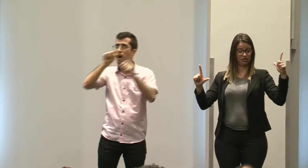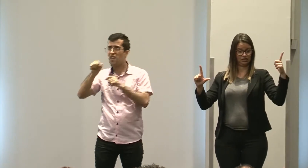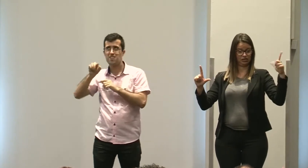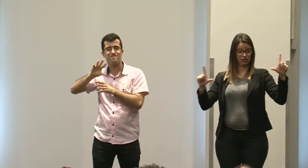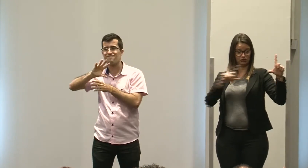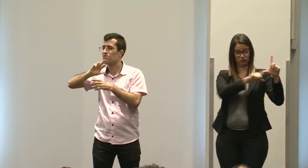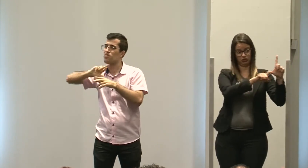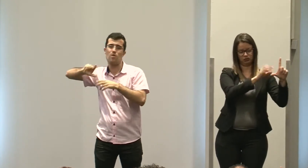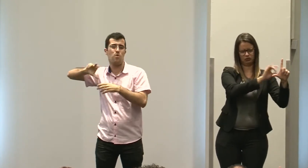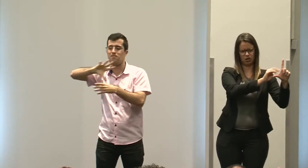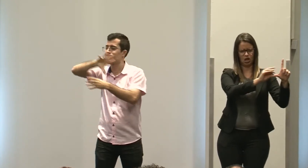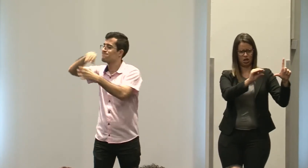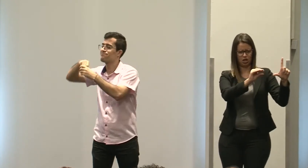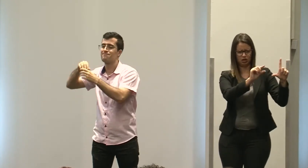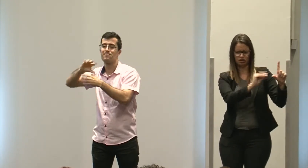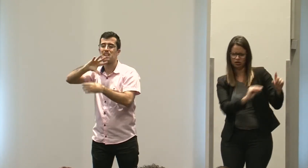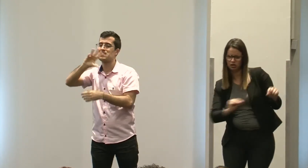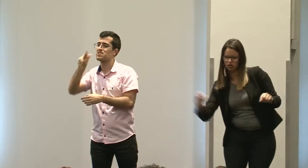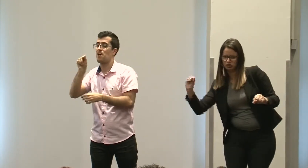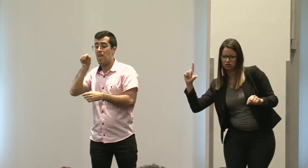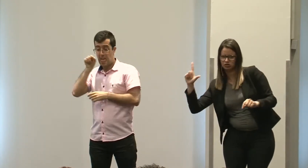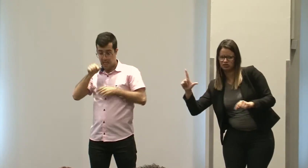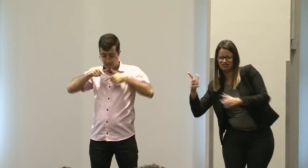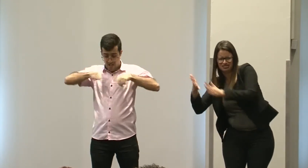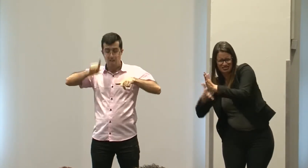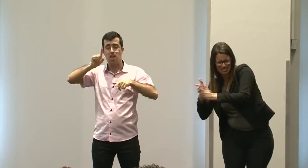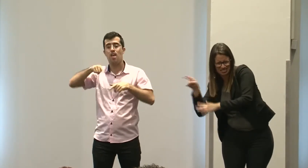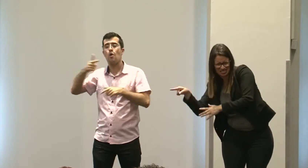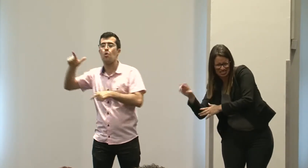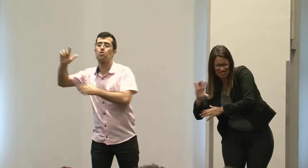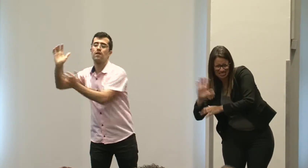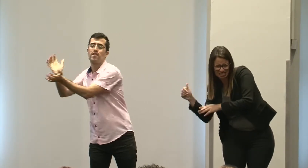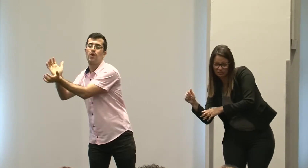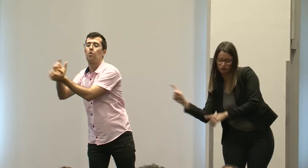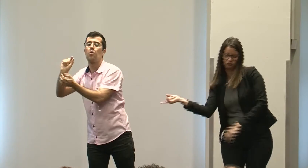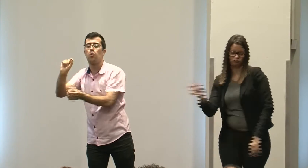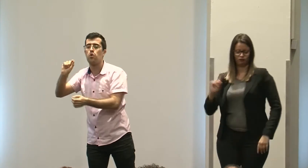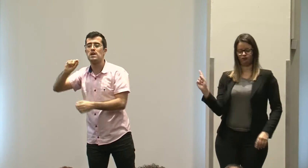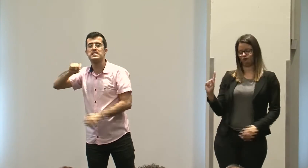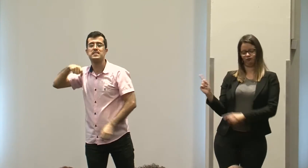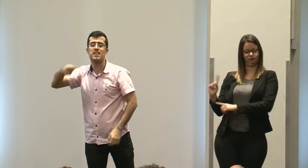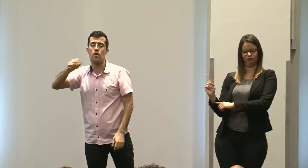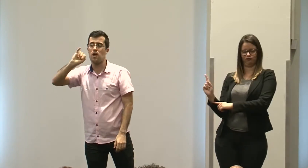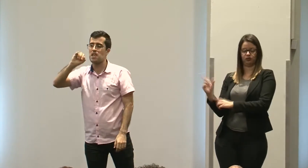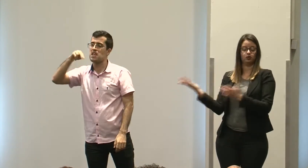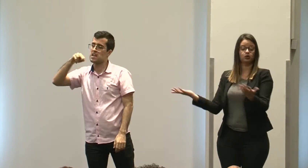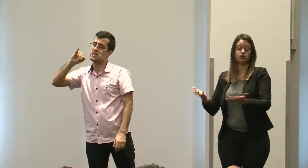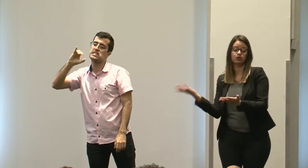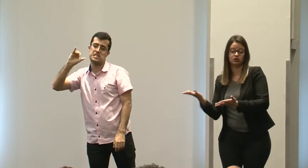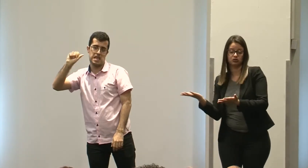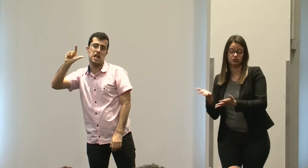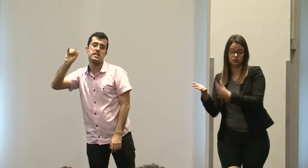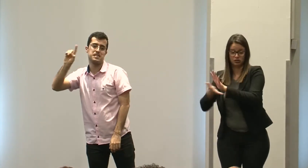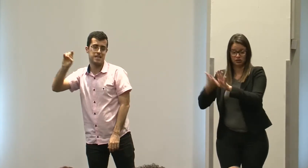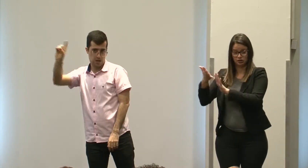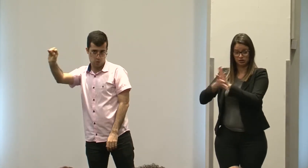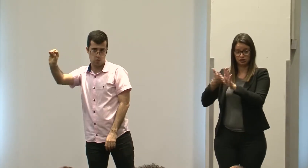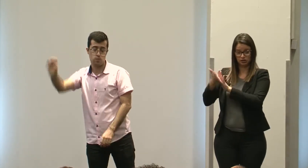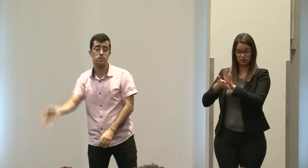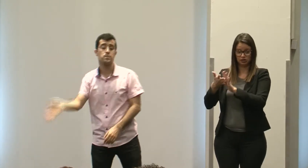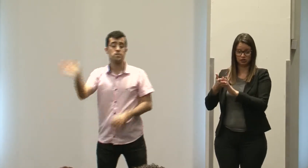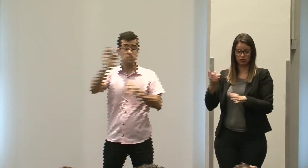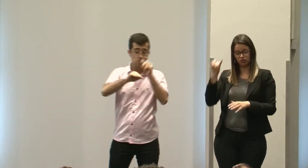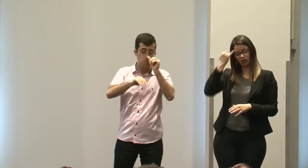datilológico. Nós trazemos o empréstimo da primeira letra com um movimento e as regras específicas da